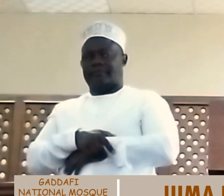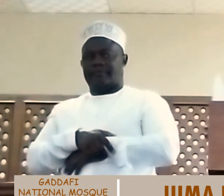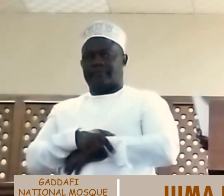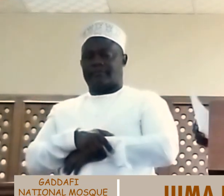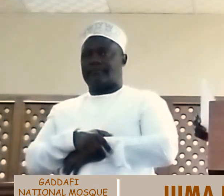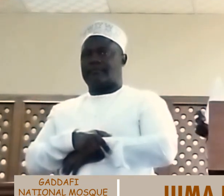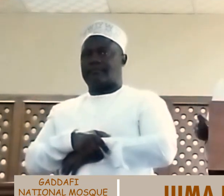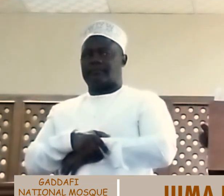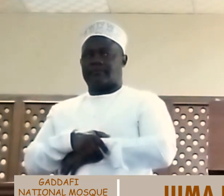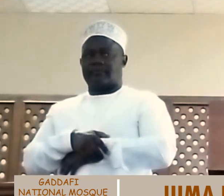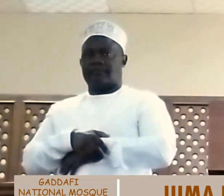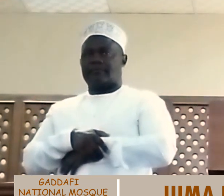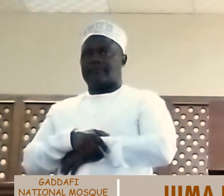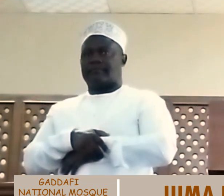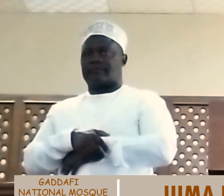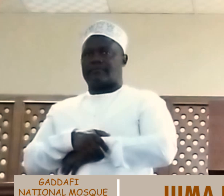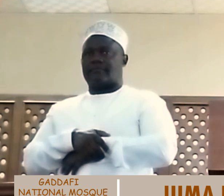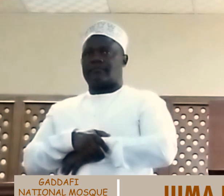أو